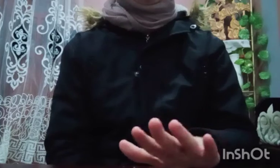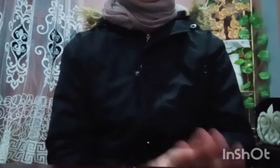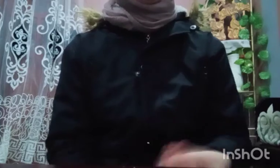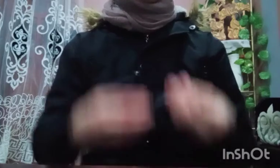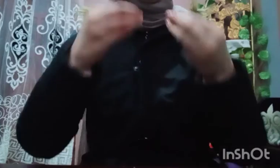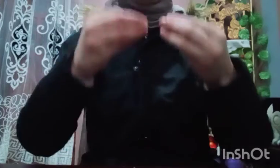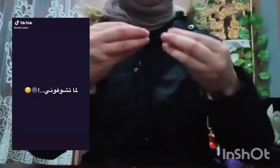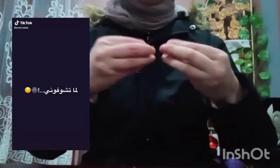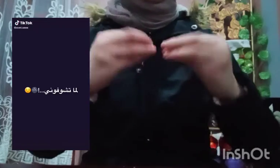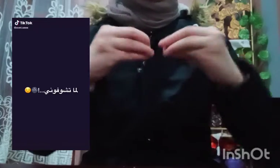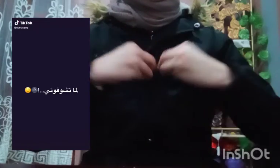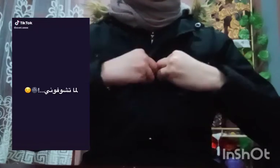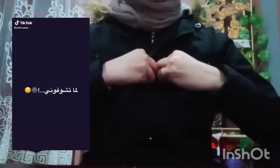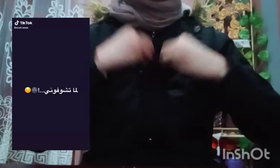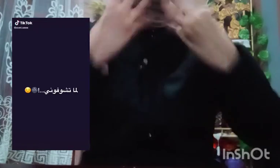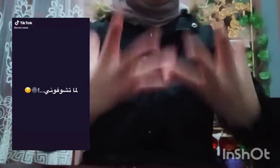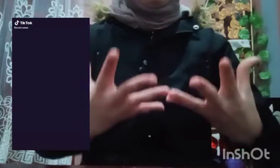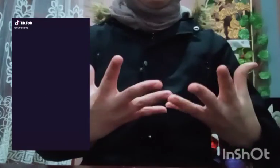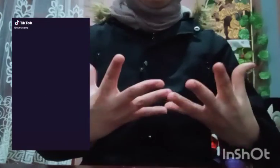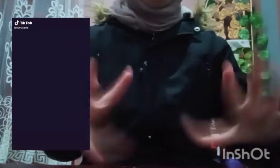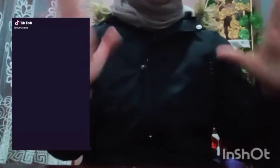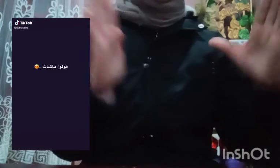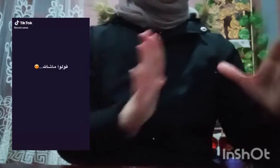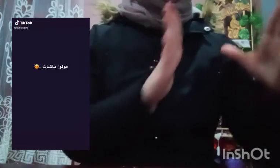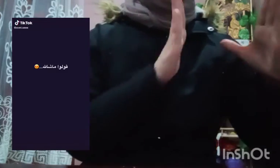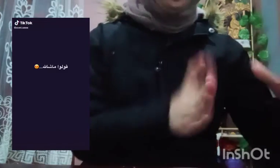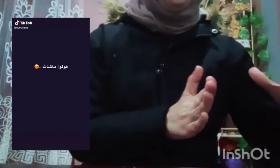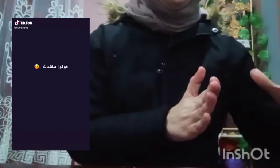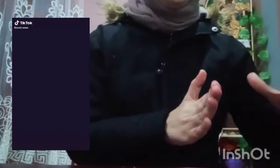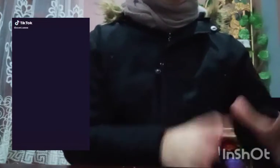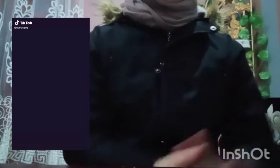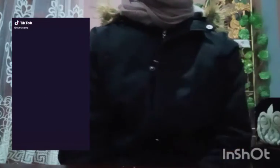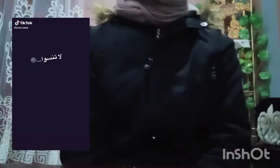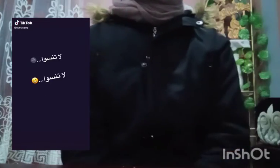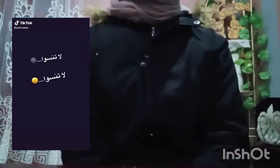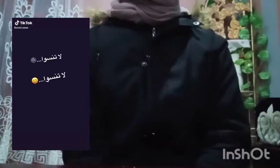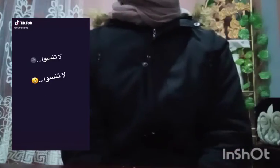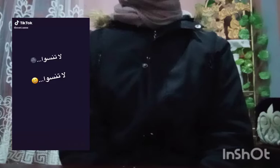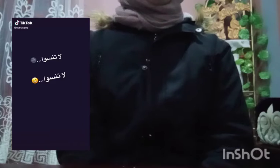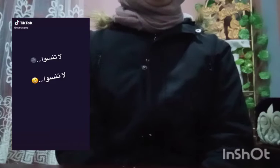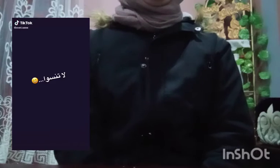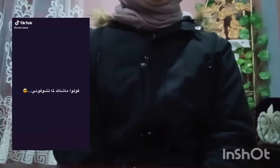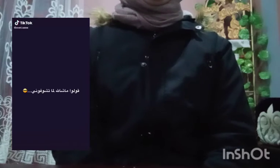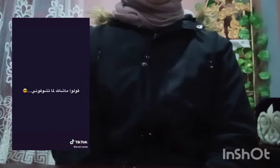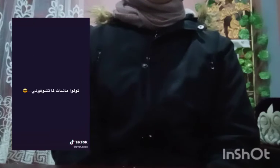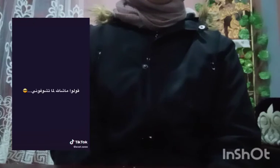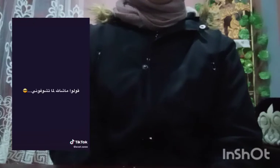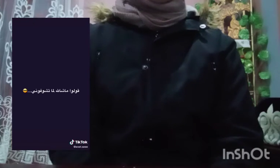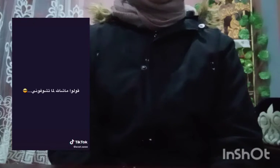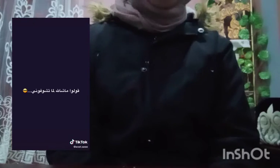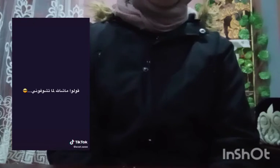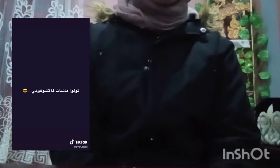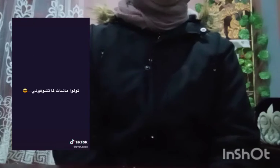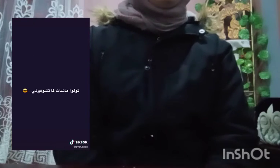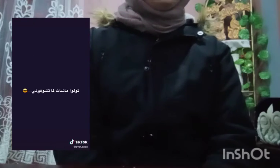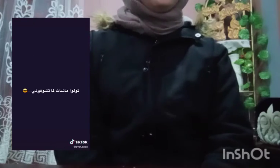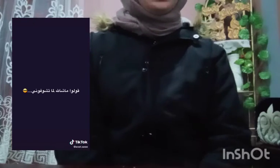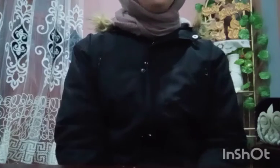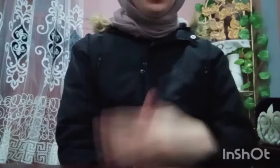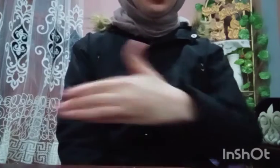الله، وربي يزيدكم يعطيكم بعطاني في 2021. ما شاء الله، لا تنسوا لا تنسوا قولوا ما شاء الله. لا تنسوا كانوا الناس اللي